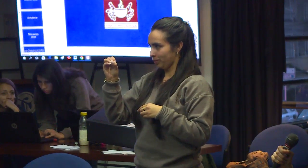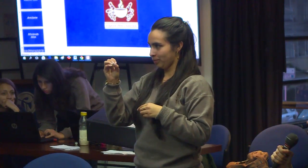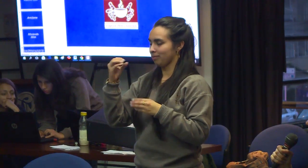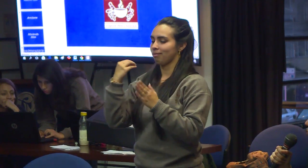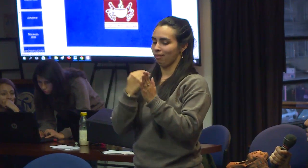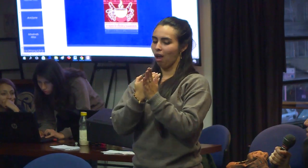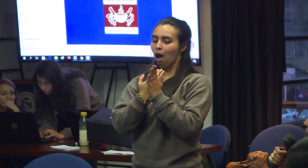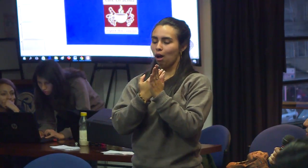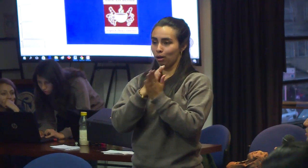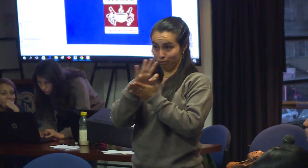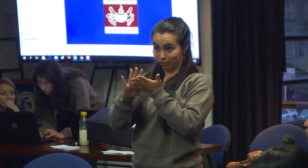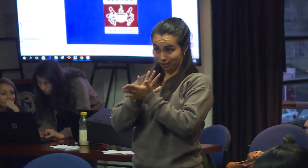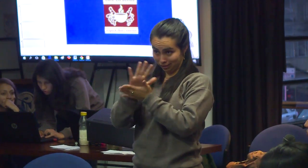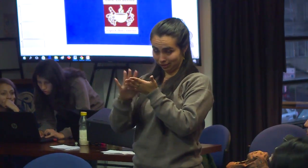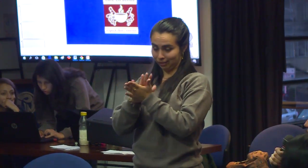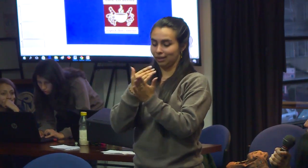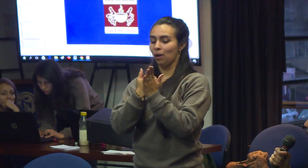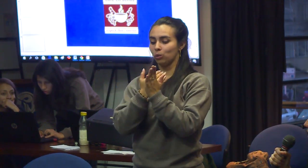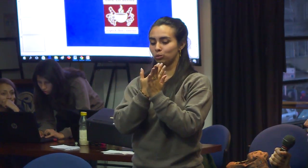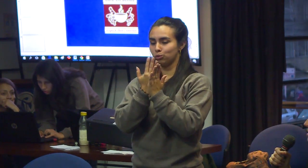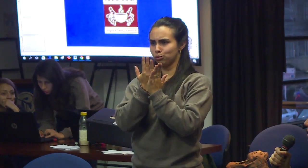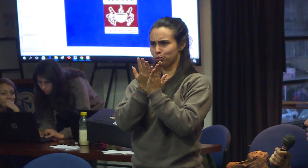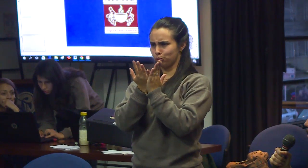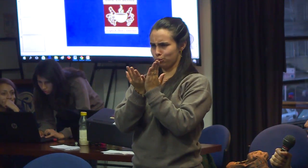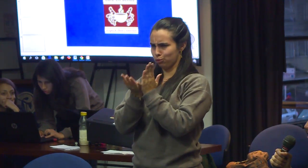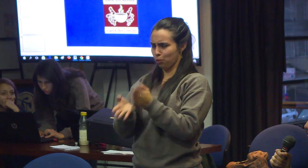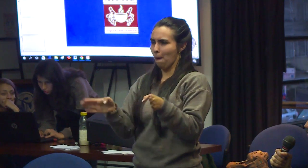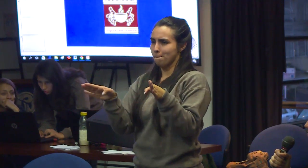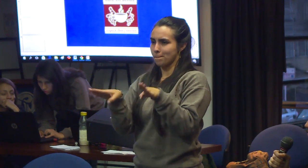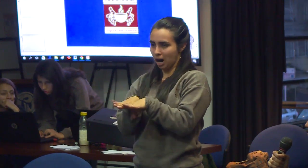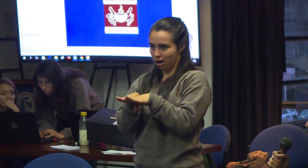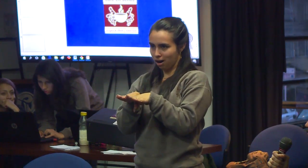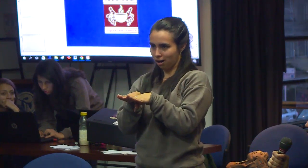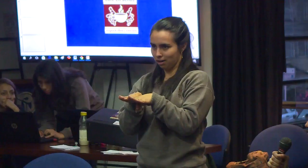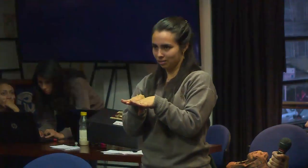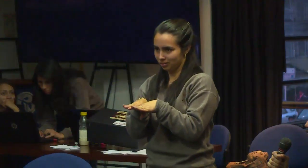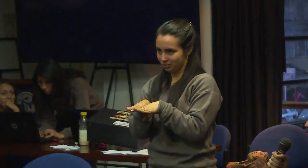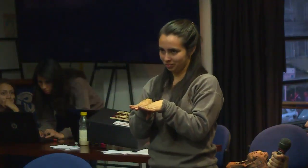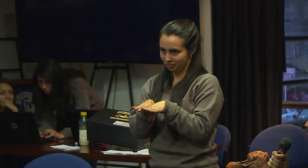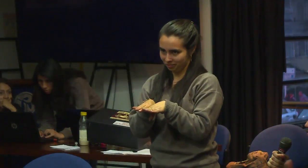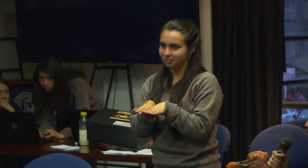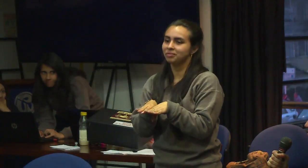Y el quinto momento es café en su punto. Esta es la seña.